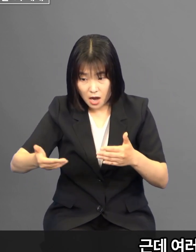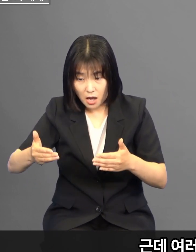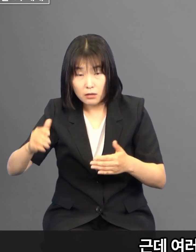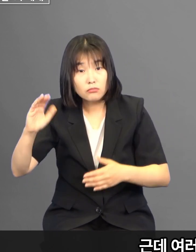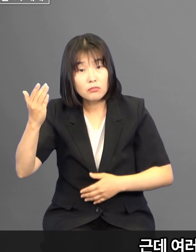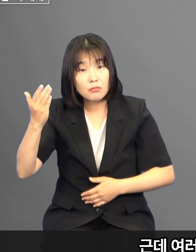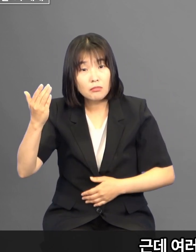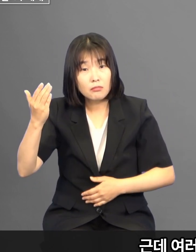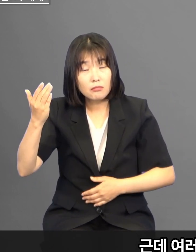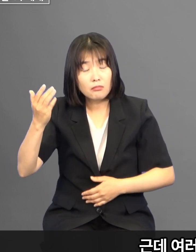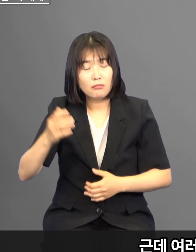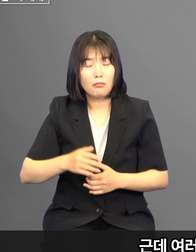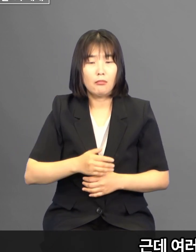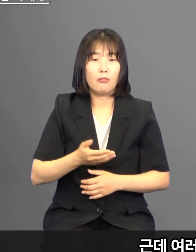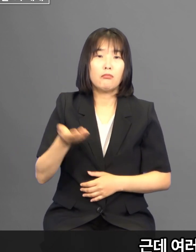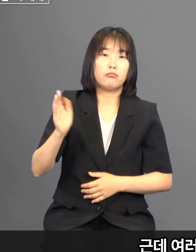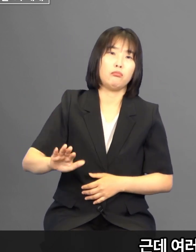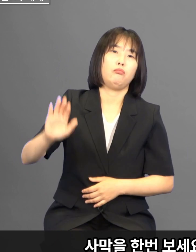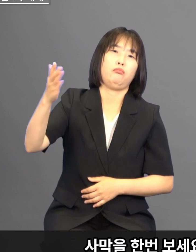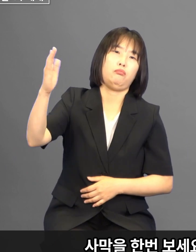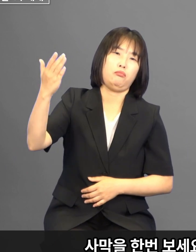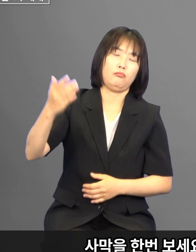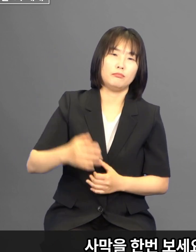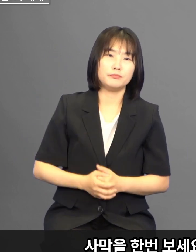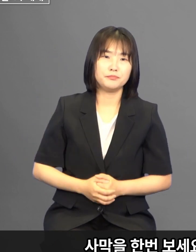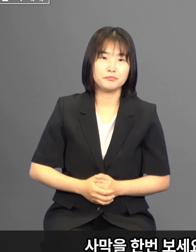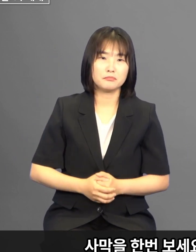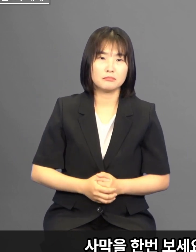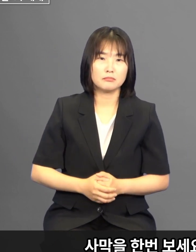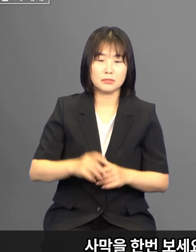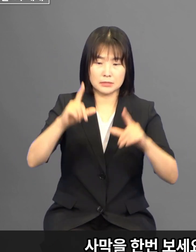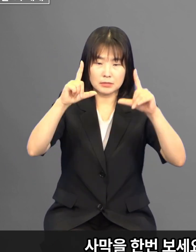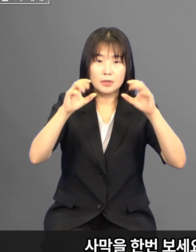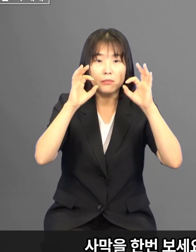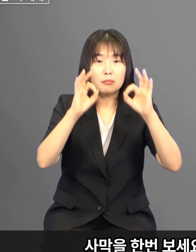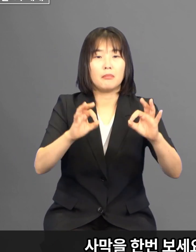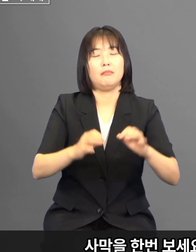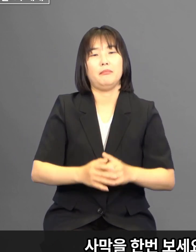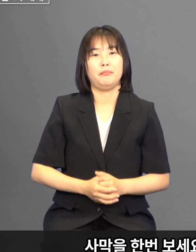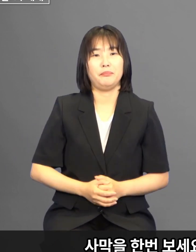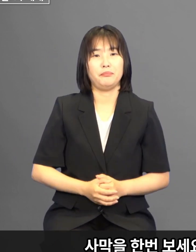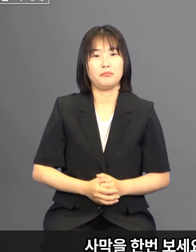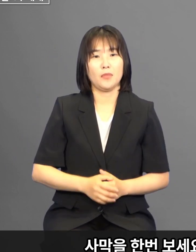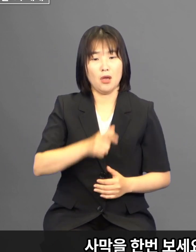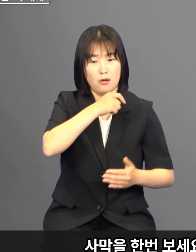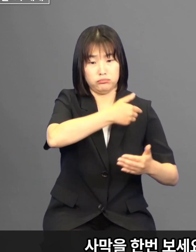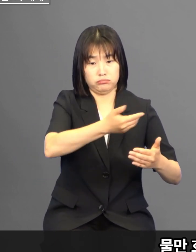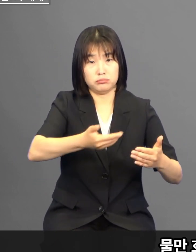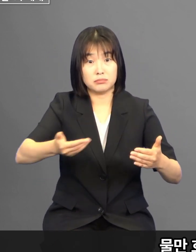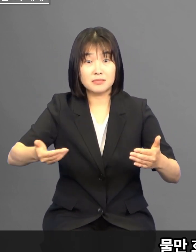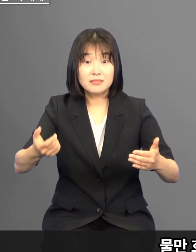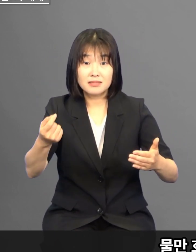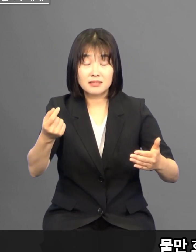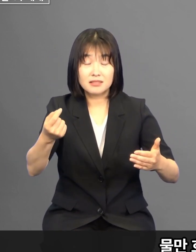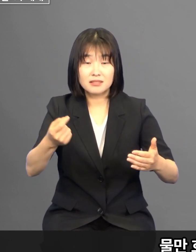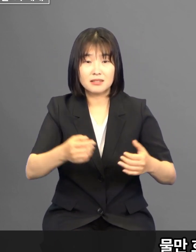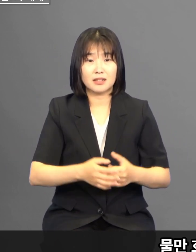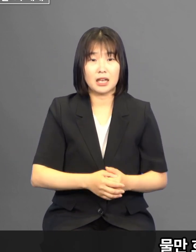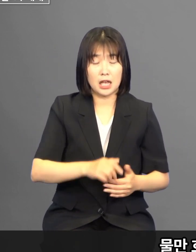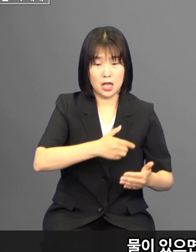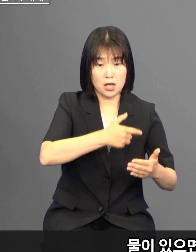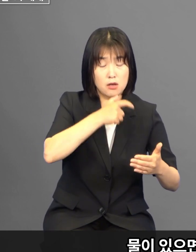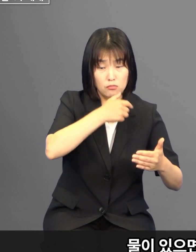근데 여러분 강이 되는 겁니다. 사막을 한번 보세요. 강이 흘러요. 물이 막 흘러요. 물만 흐릅니까